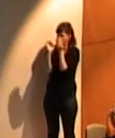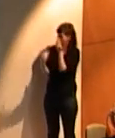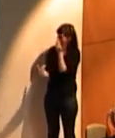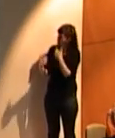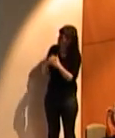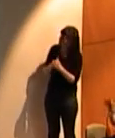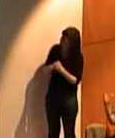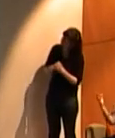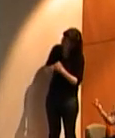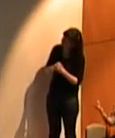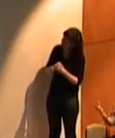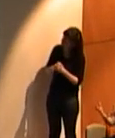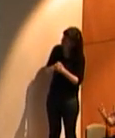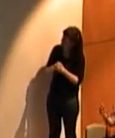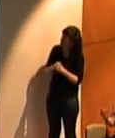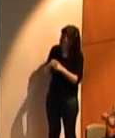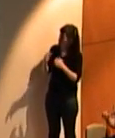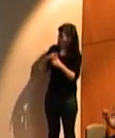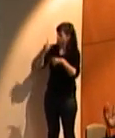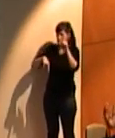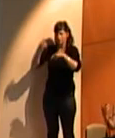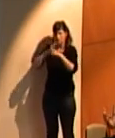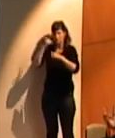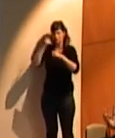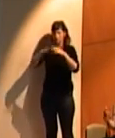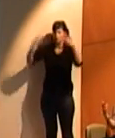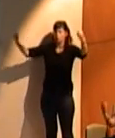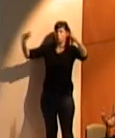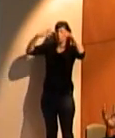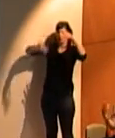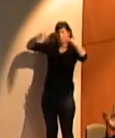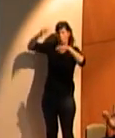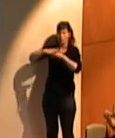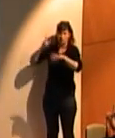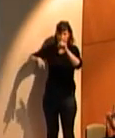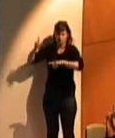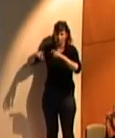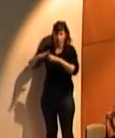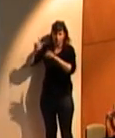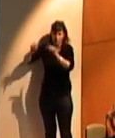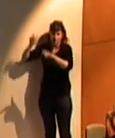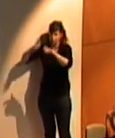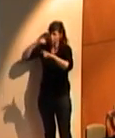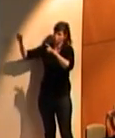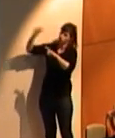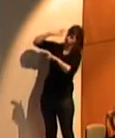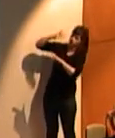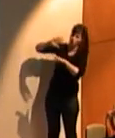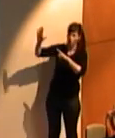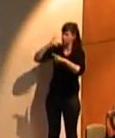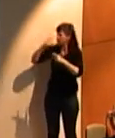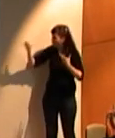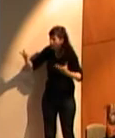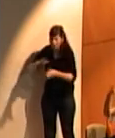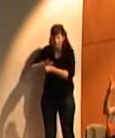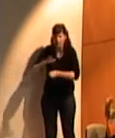parce qu'il nous a semblé que la lumière n'était pas suffisamment filtrée. Et alors après, ça dépend des personnes. Certains trouvent que c'est trop, d'autres pas assez. Donc ça, on peut le moduler